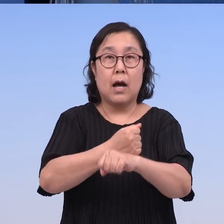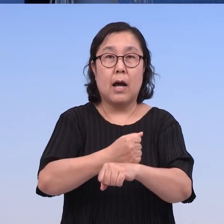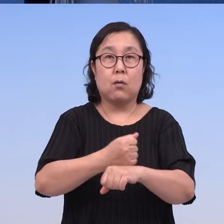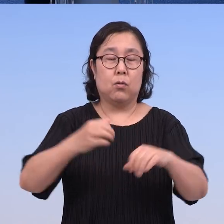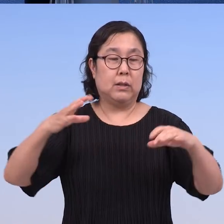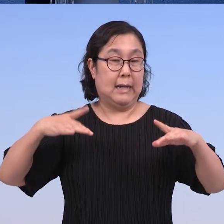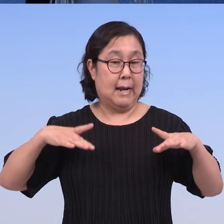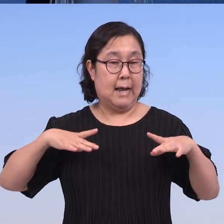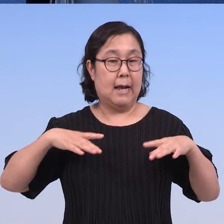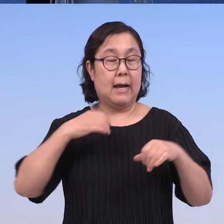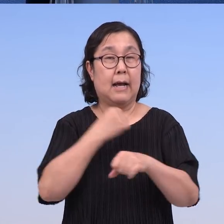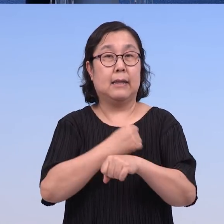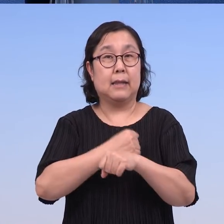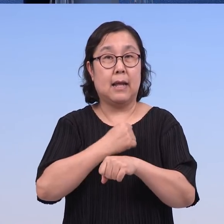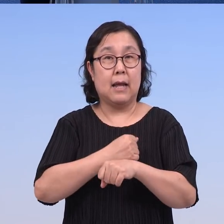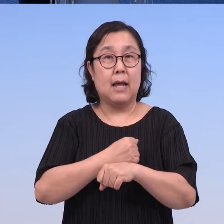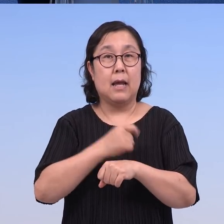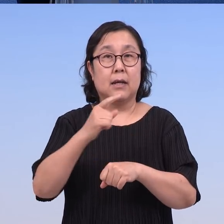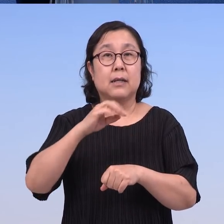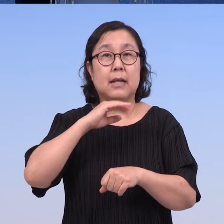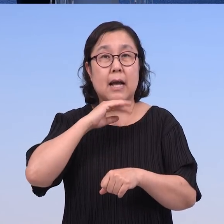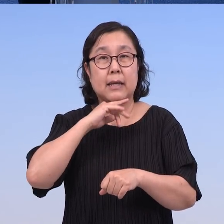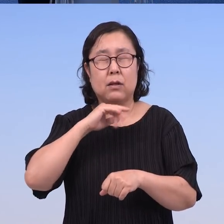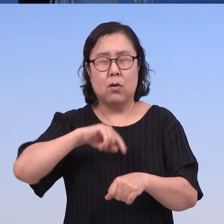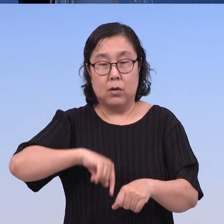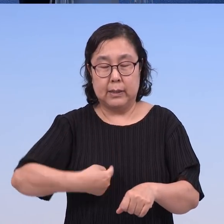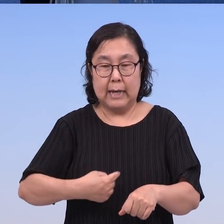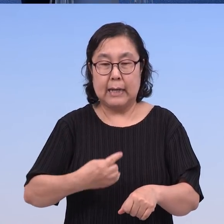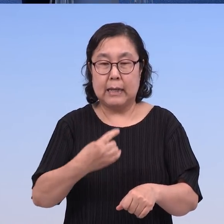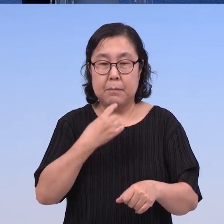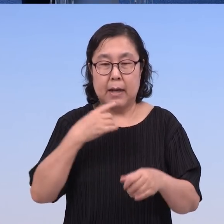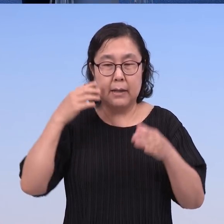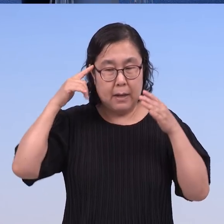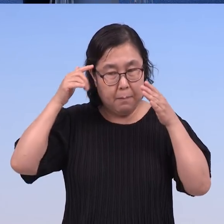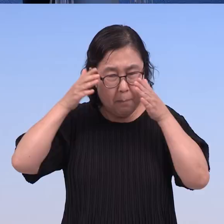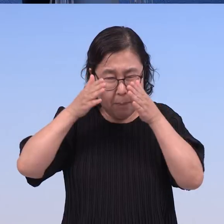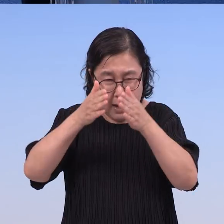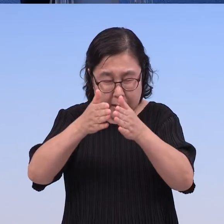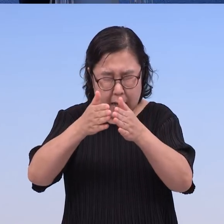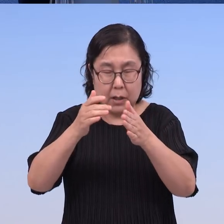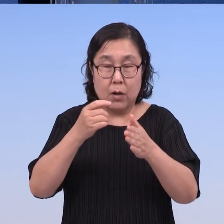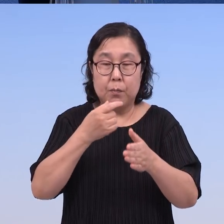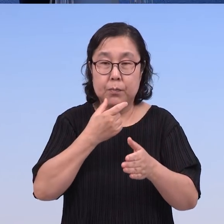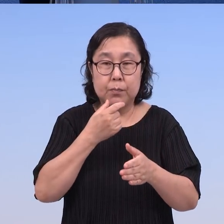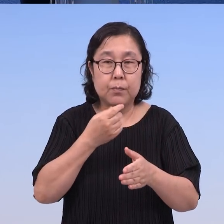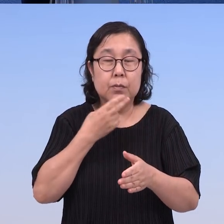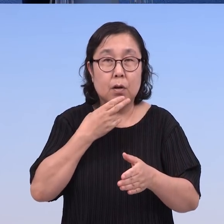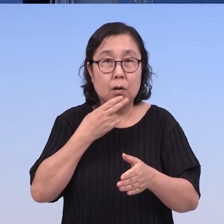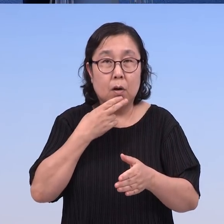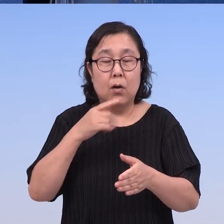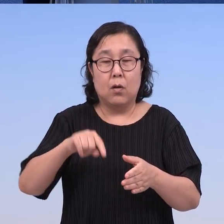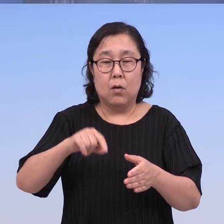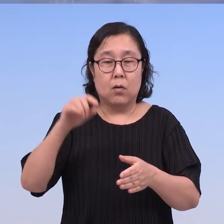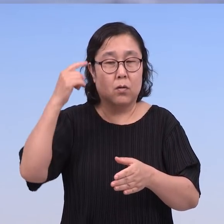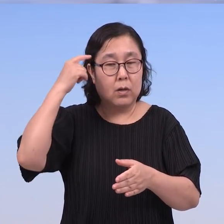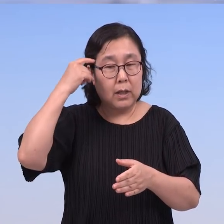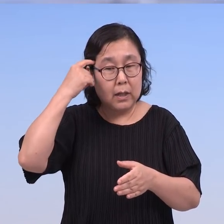것처럼 허세를 부리고 다니는데 가만히 보니까 그 나이에도 자기만의 방향이 없어요. 가치 기준이